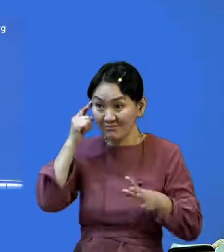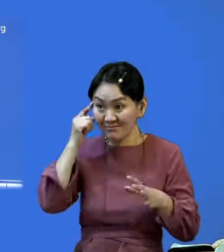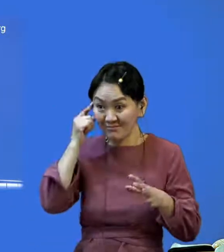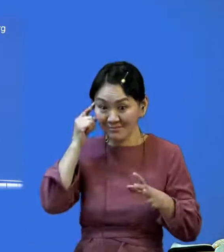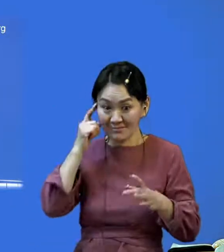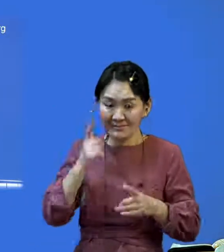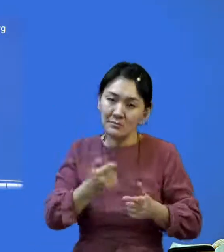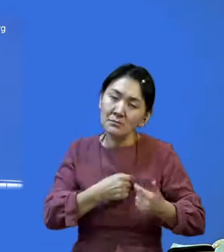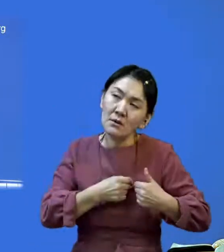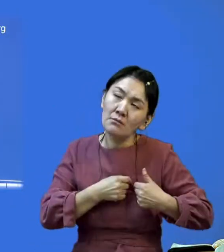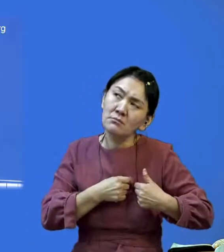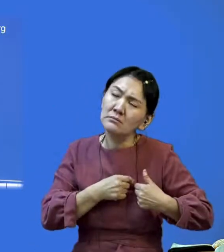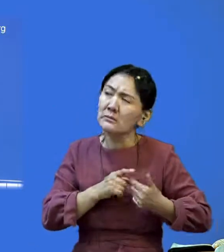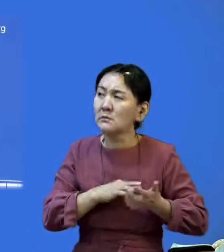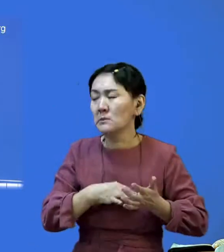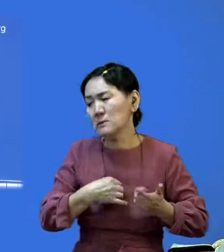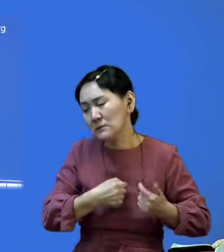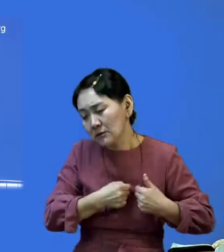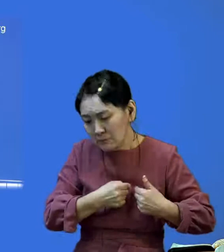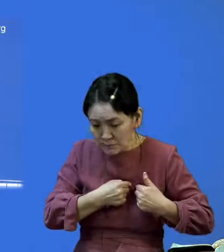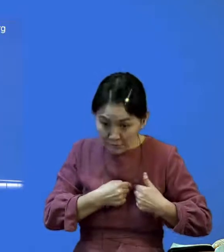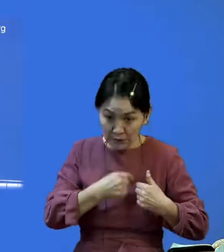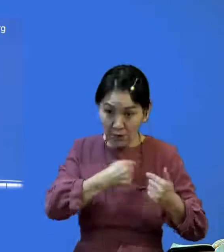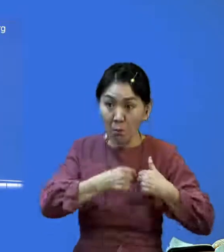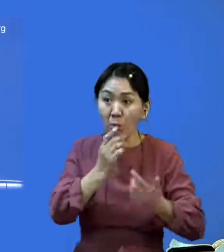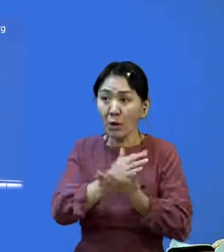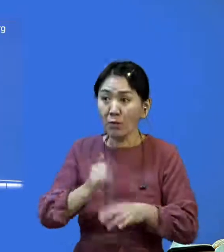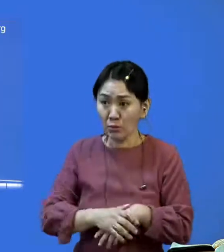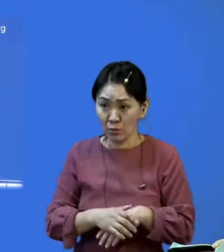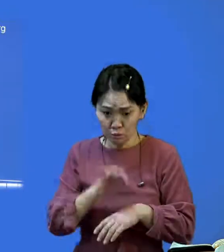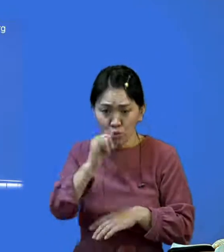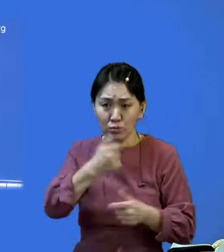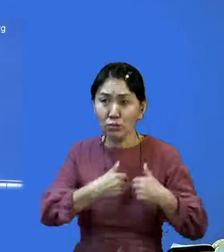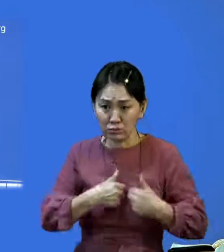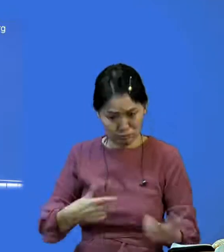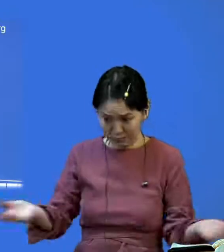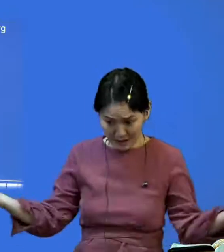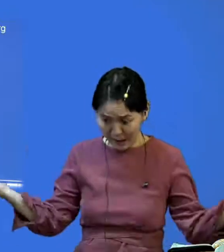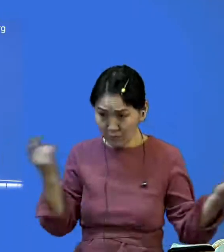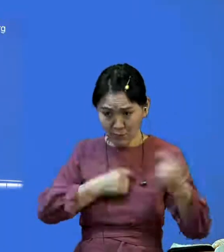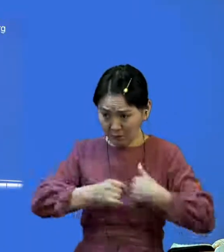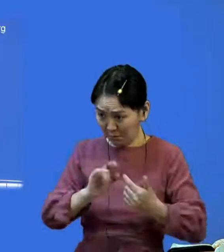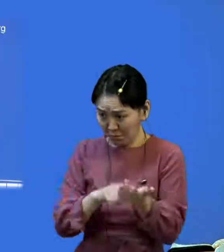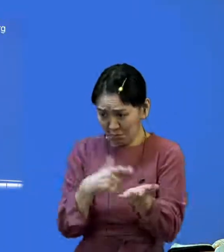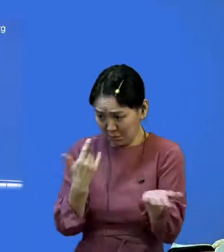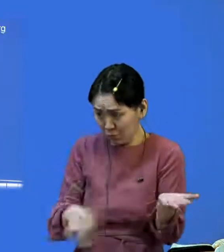Санаа зовх зүйл вэ нү? Санаа зовх зүйл байхгүй. Юунд ч бүү санаа зов.